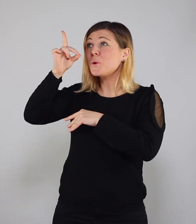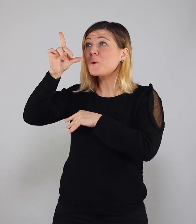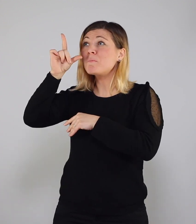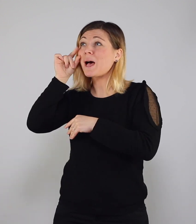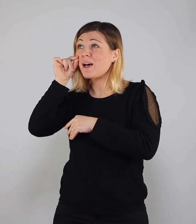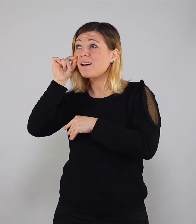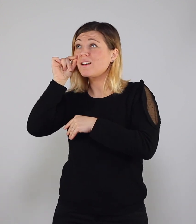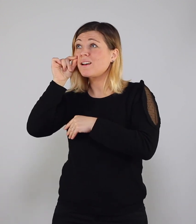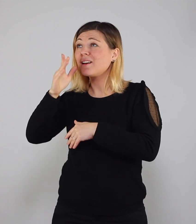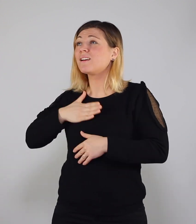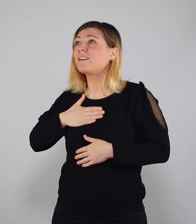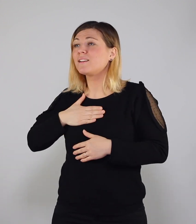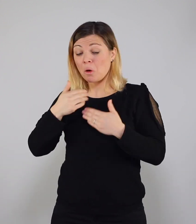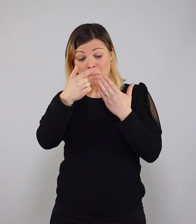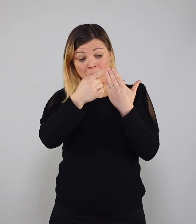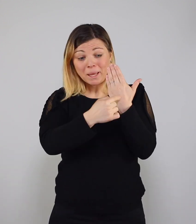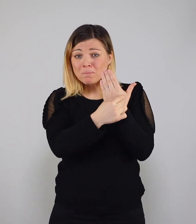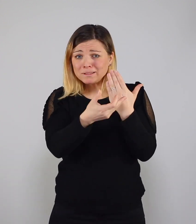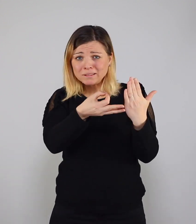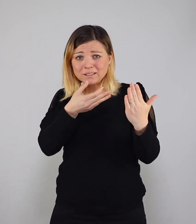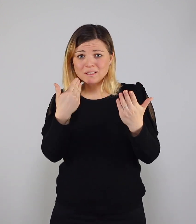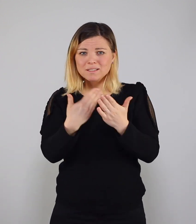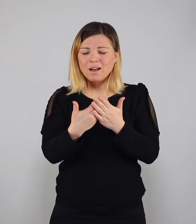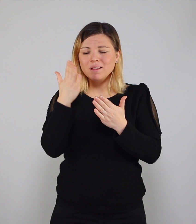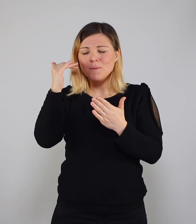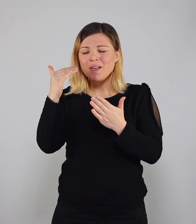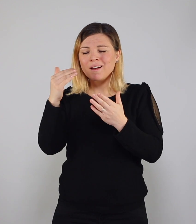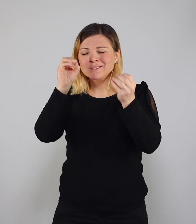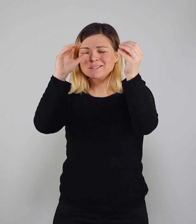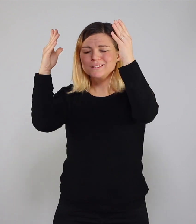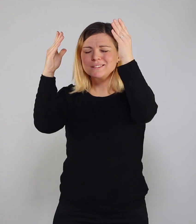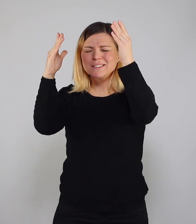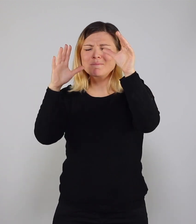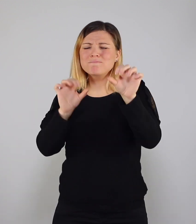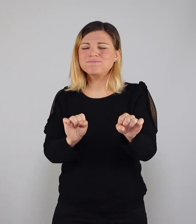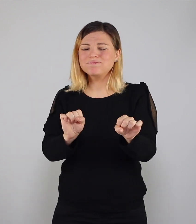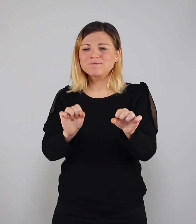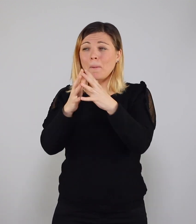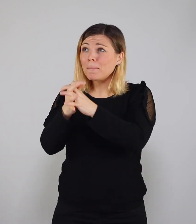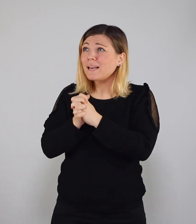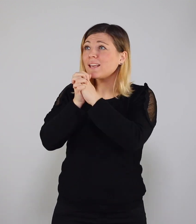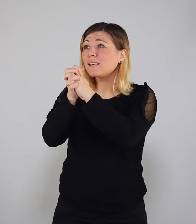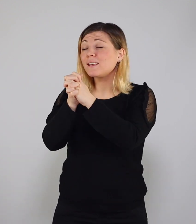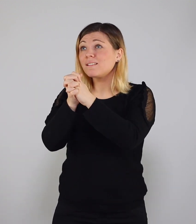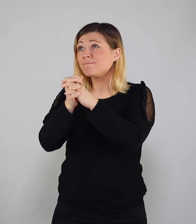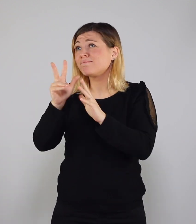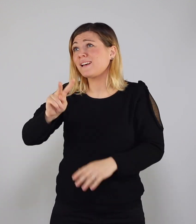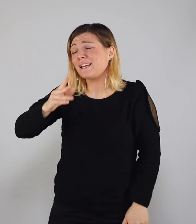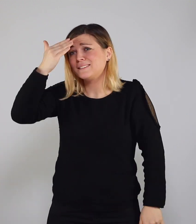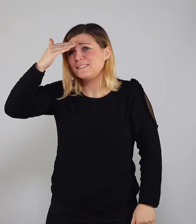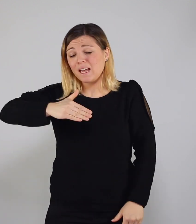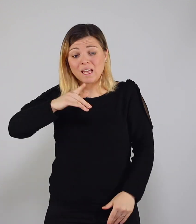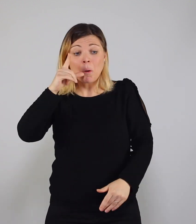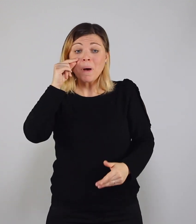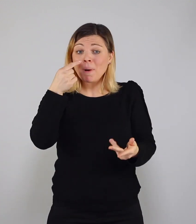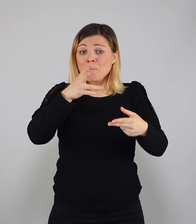était notre Père dans la Bible. Alors je me suis accroché comme j'ai pu à cette pensée et j'ai prié. J'étais conscient d'avoir